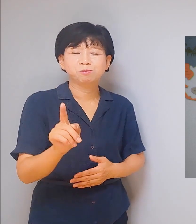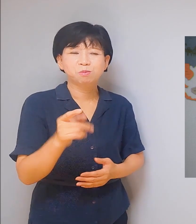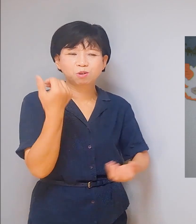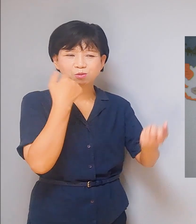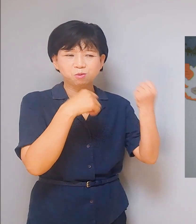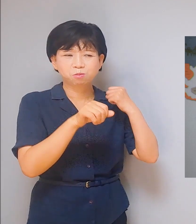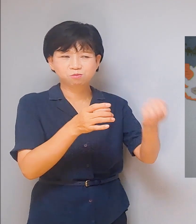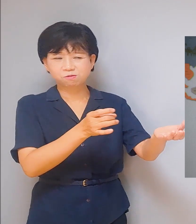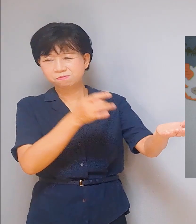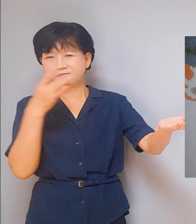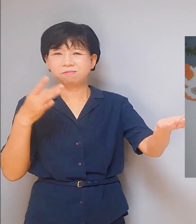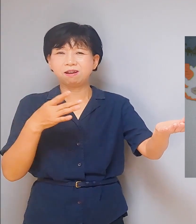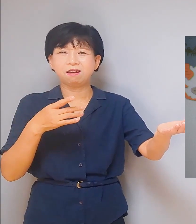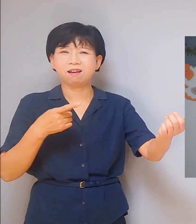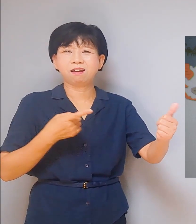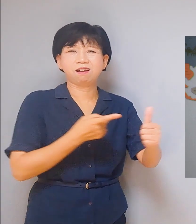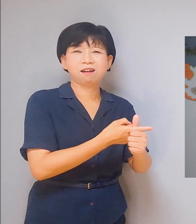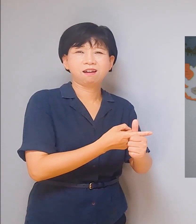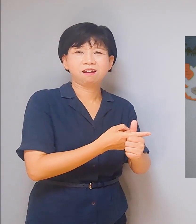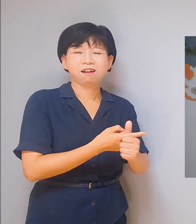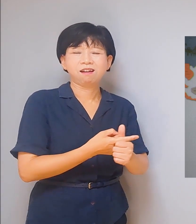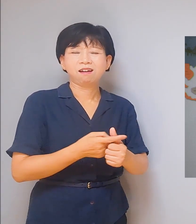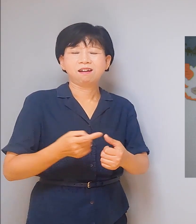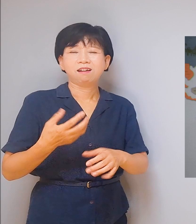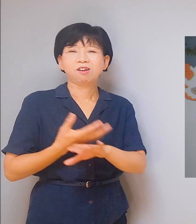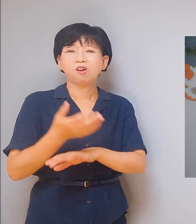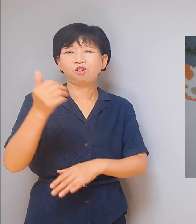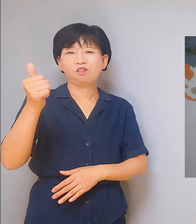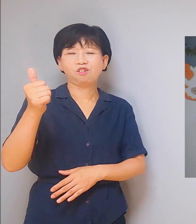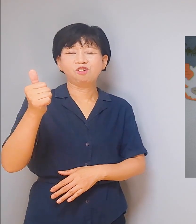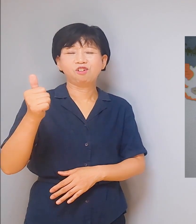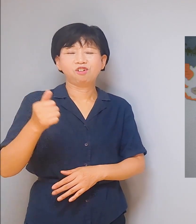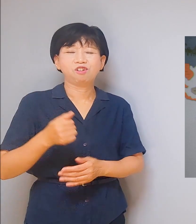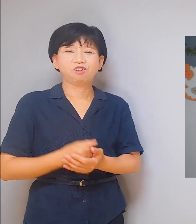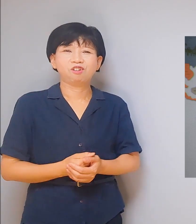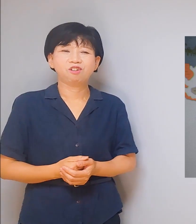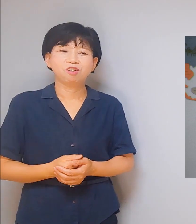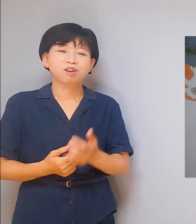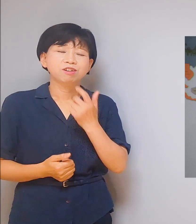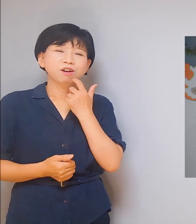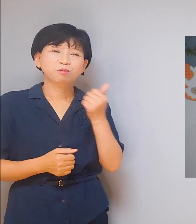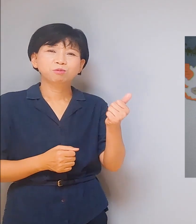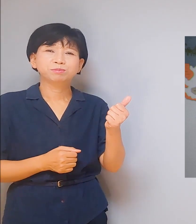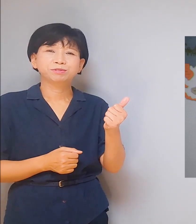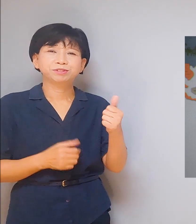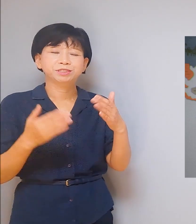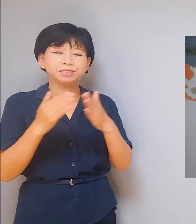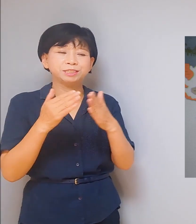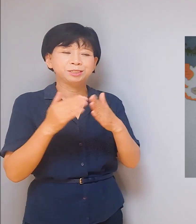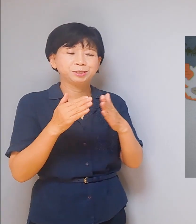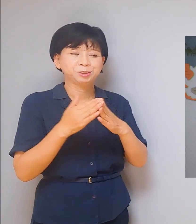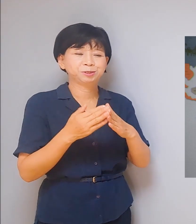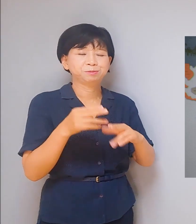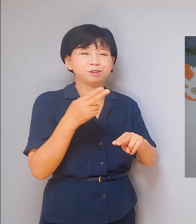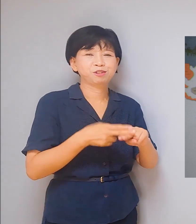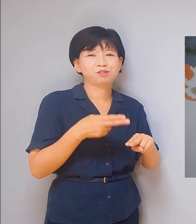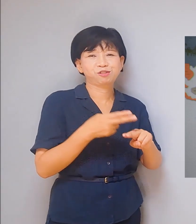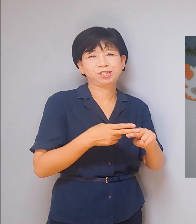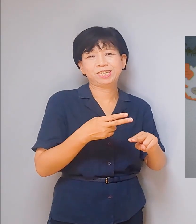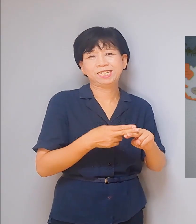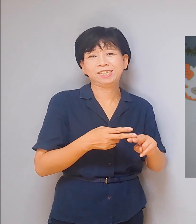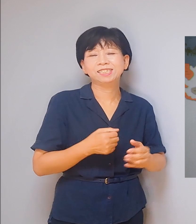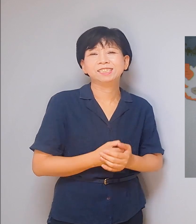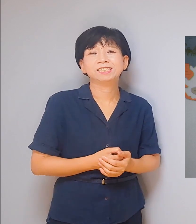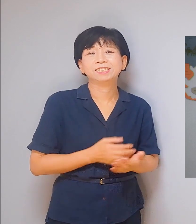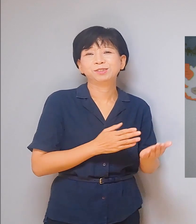20년 전에도 형은 사냥을 했고 야곱은 집에서 엄마 일을 도왔어요. 근데 20년이